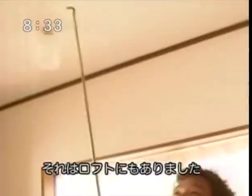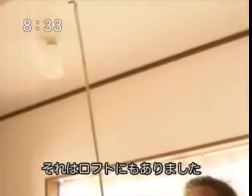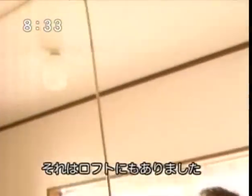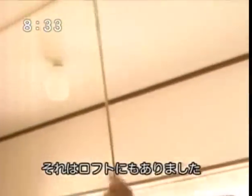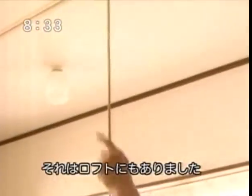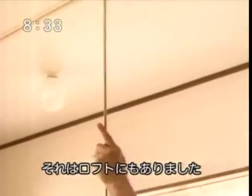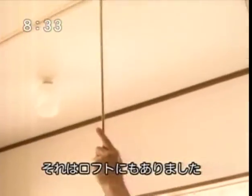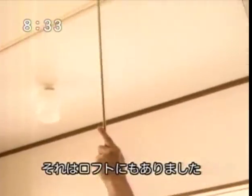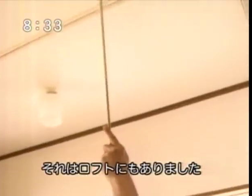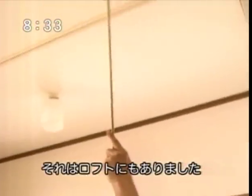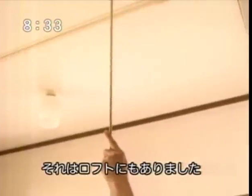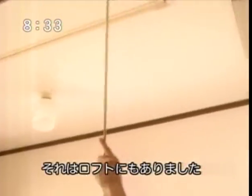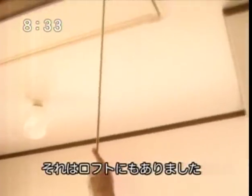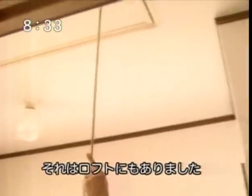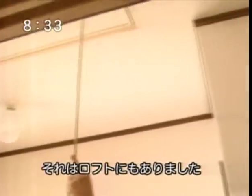それはロフトにもありました。